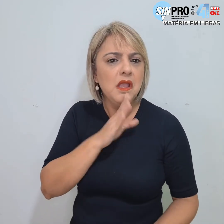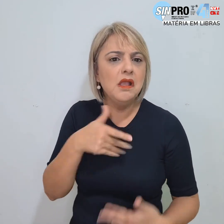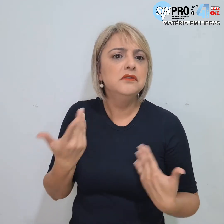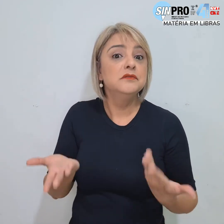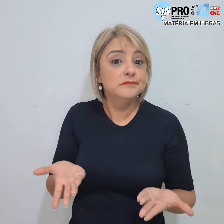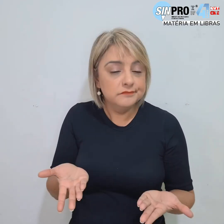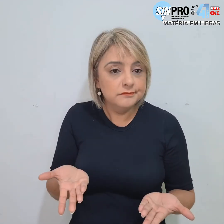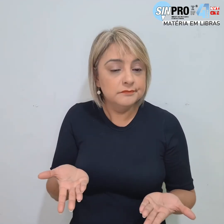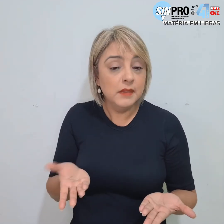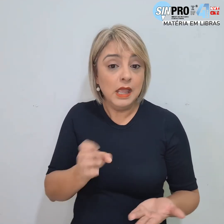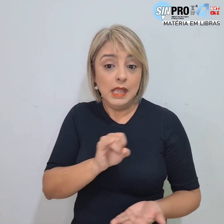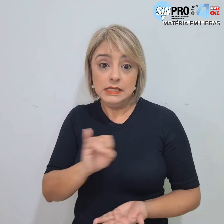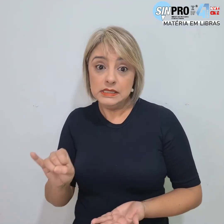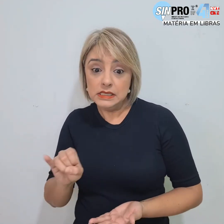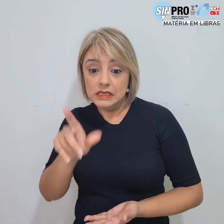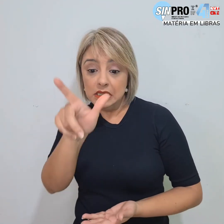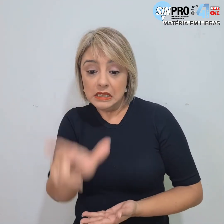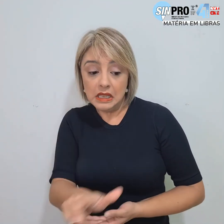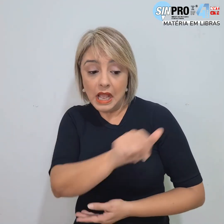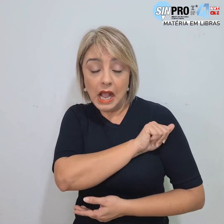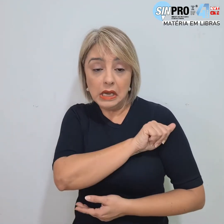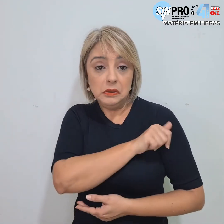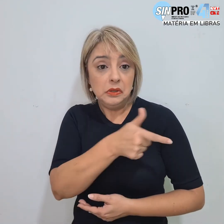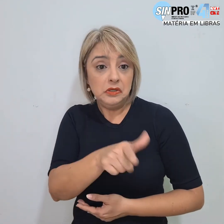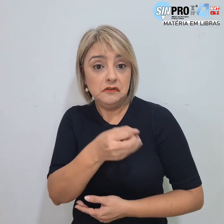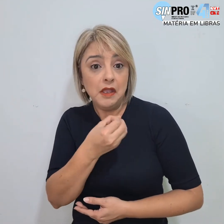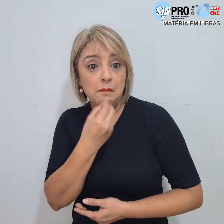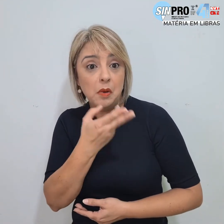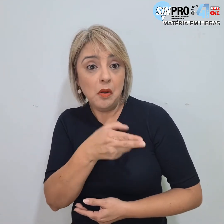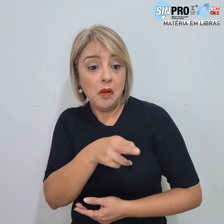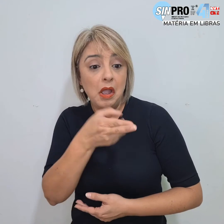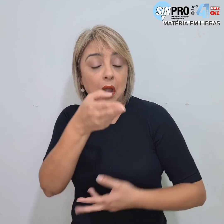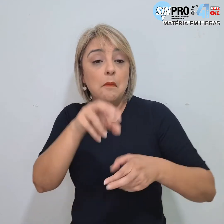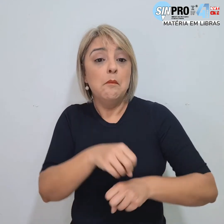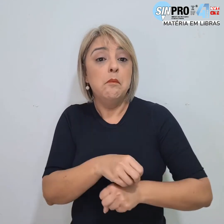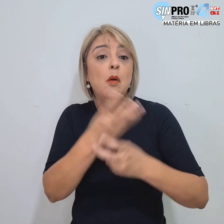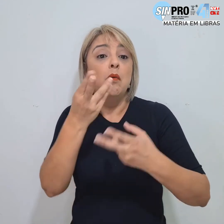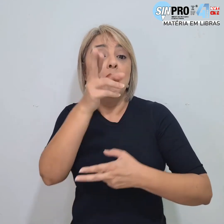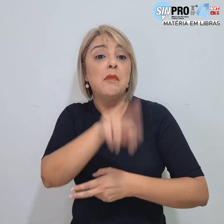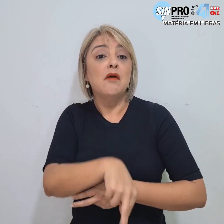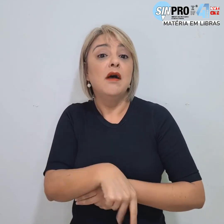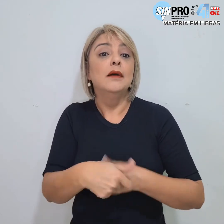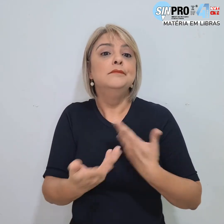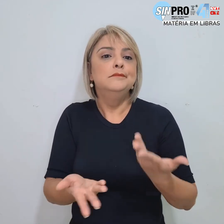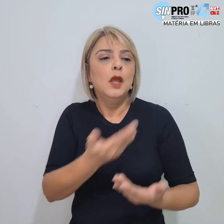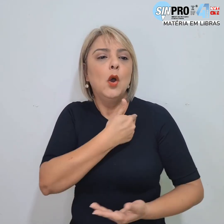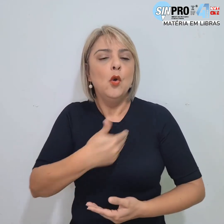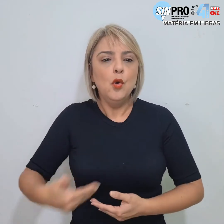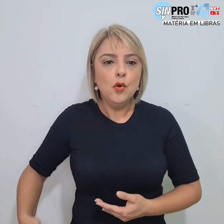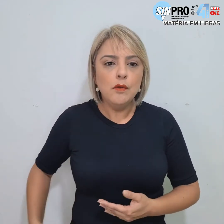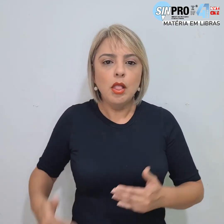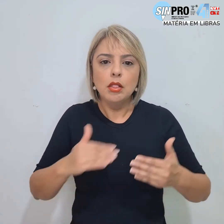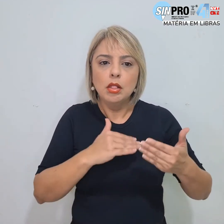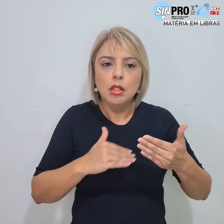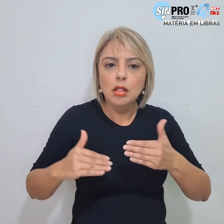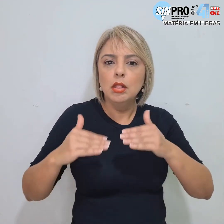E mais, se esse estudante não tiver resultados satisfatórios na avaliação, o Estado tem de nivelá-lo outra